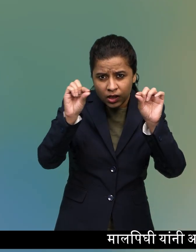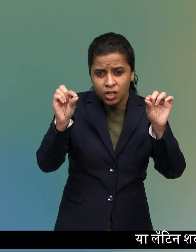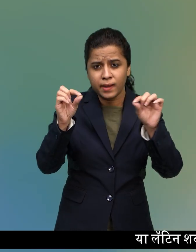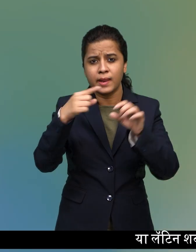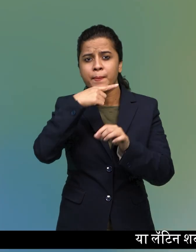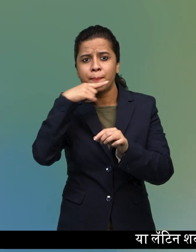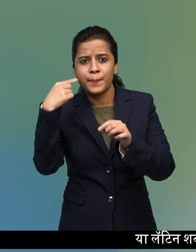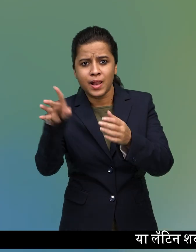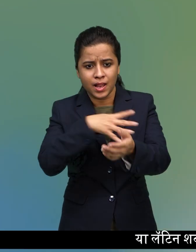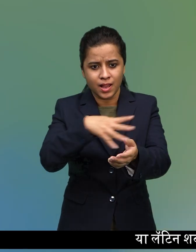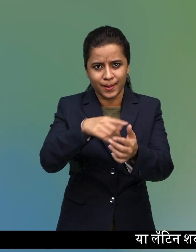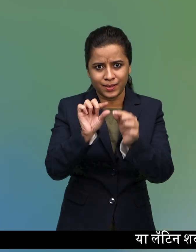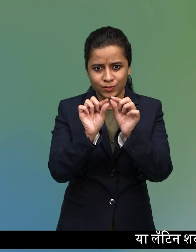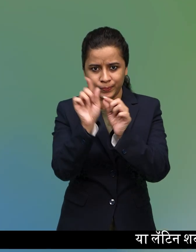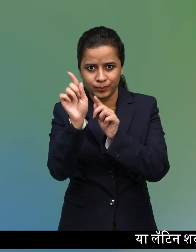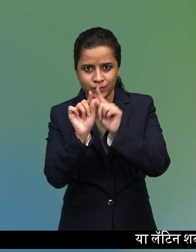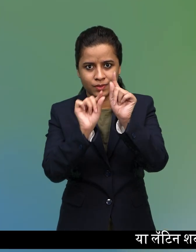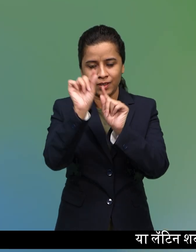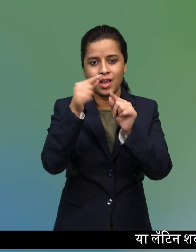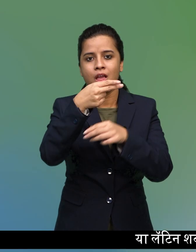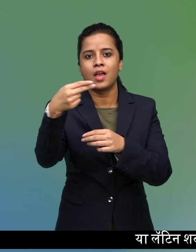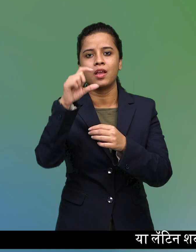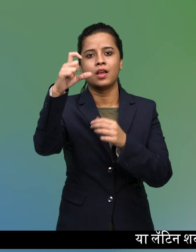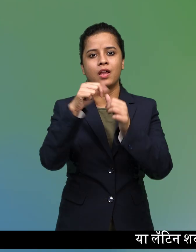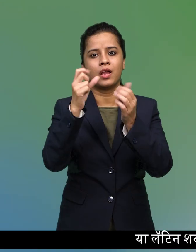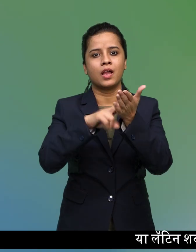या लॅटिन शब्दावरून केशिका असे म्हटले,